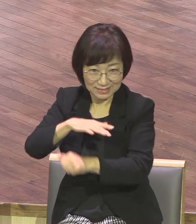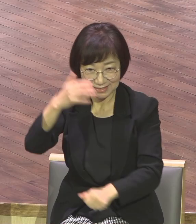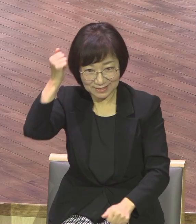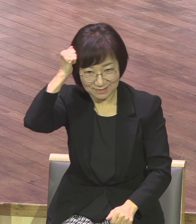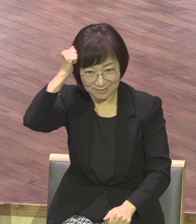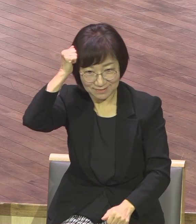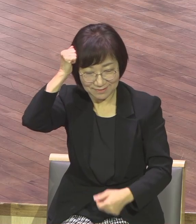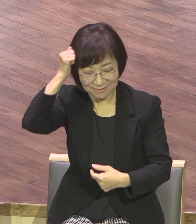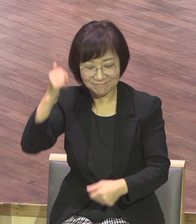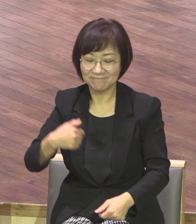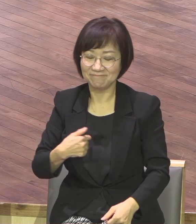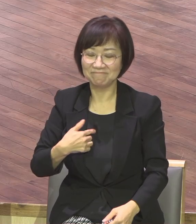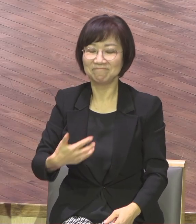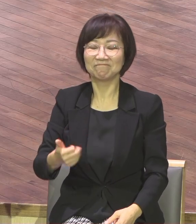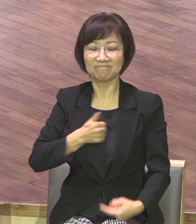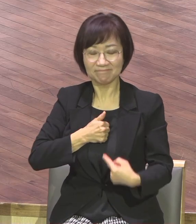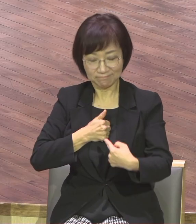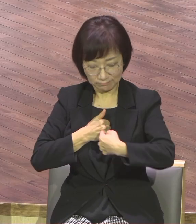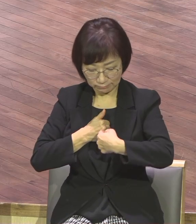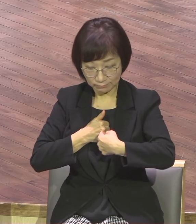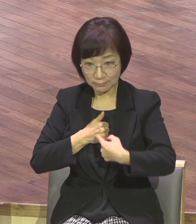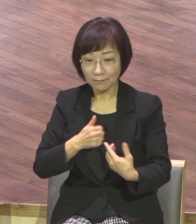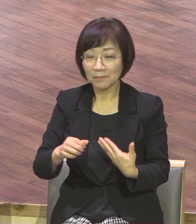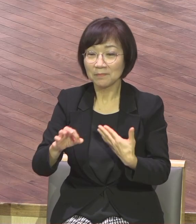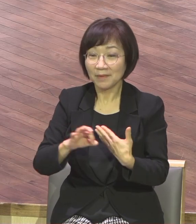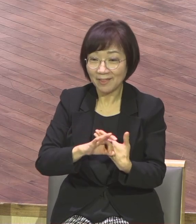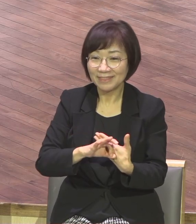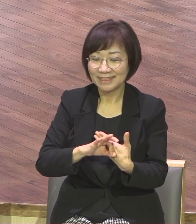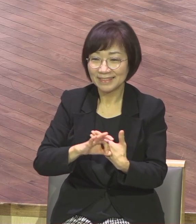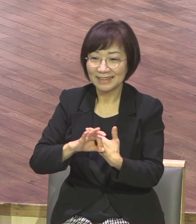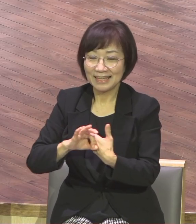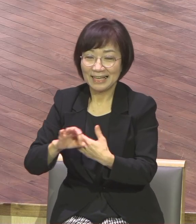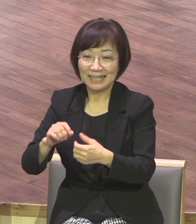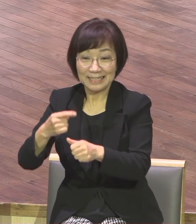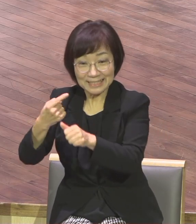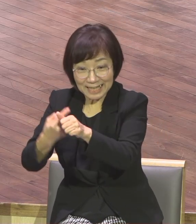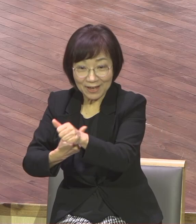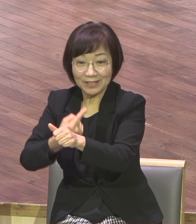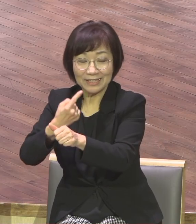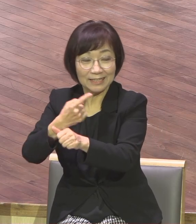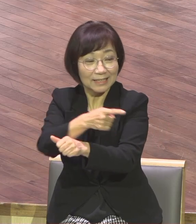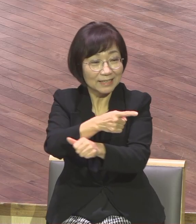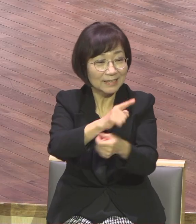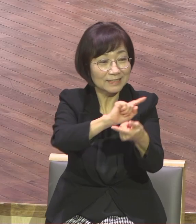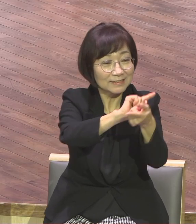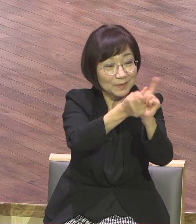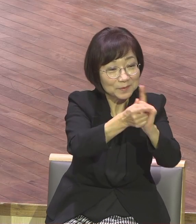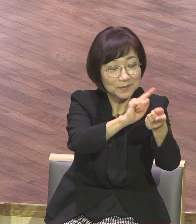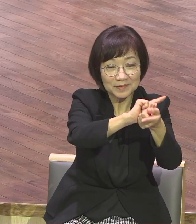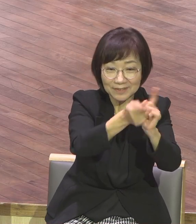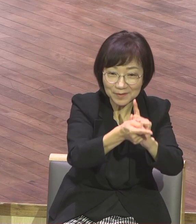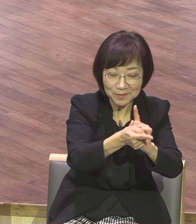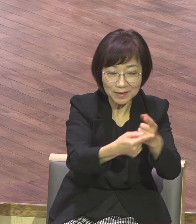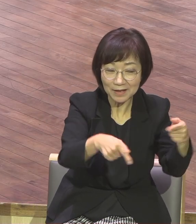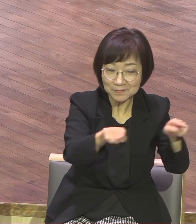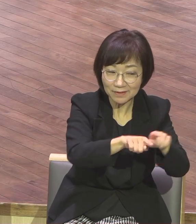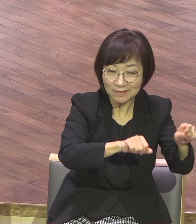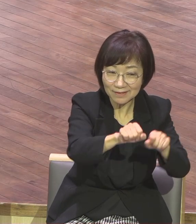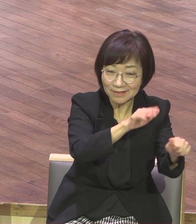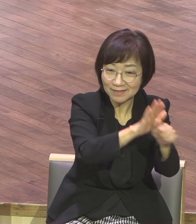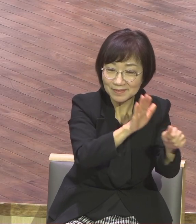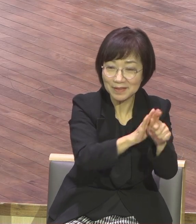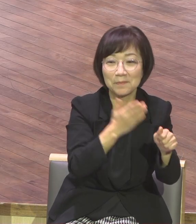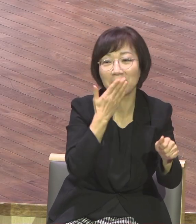정체성 이것을 가지게 되면 자연스럽게 어떻게 돼요? 성도 간에도 서로 성도 간에도 동역의식을 가지게